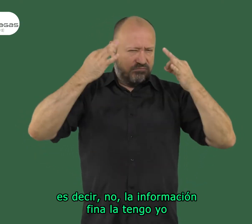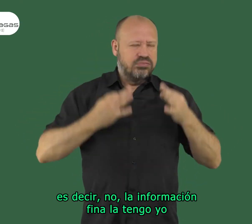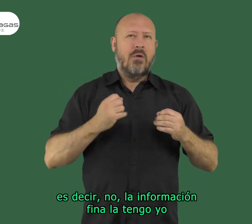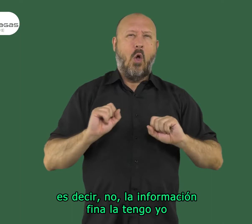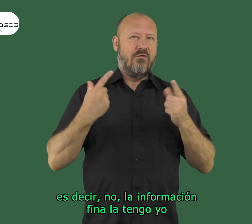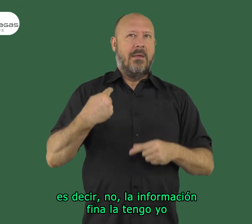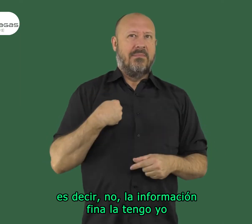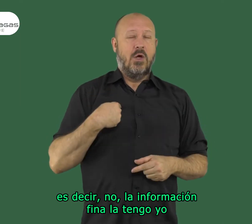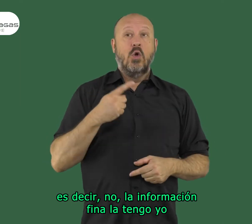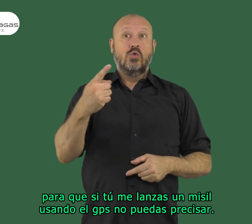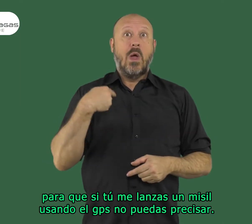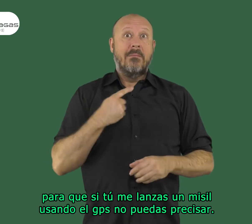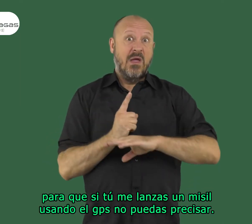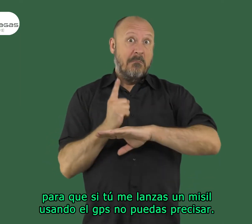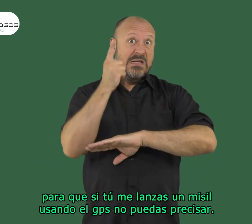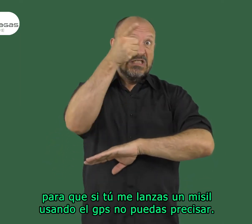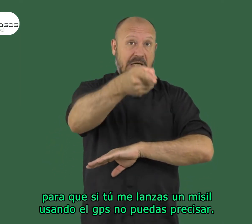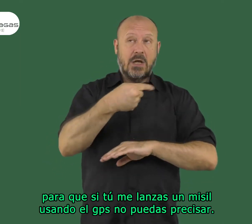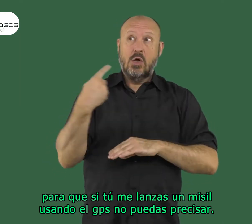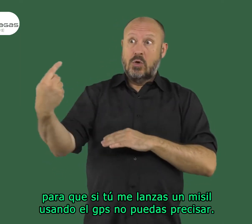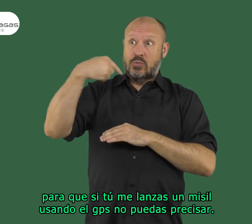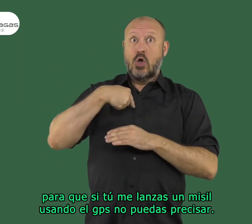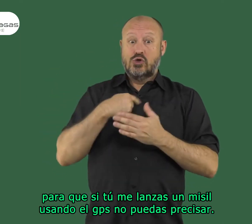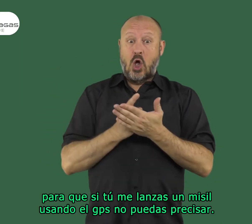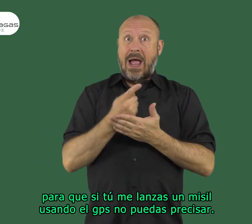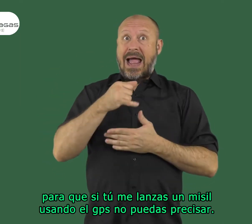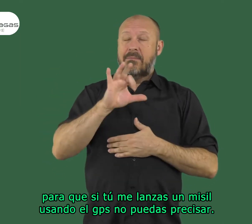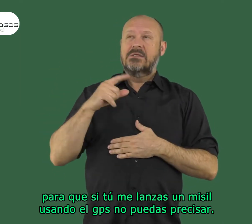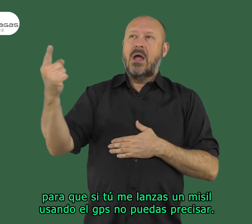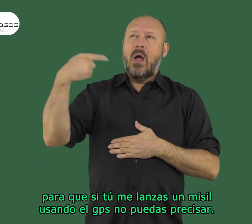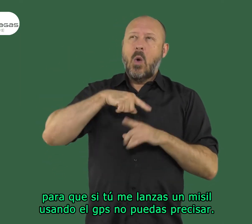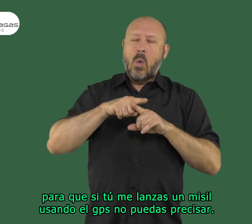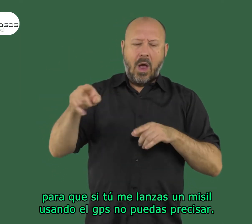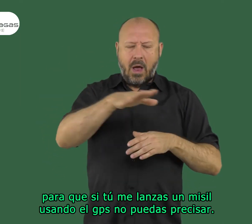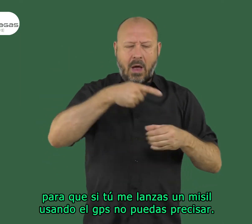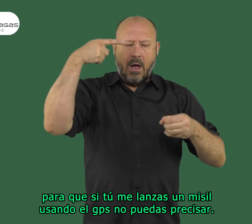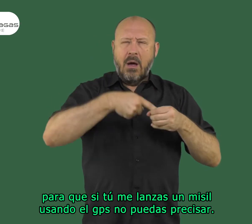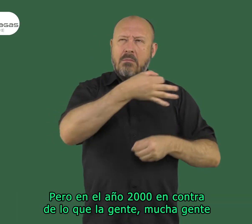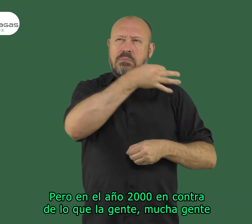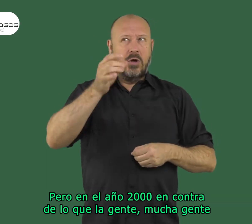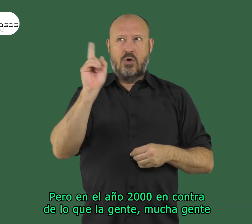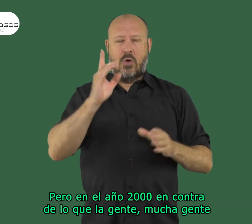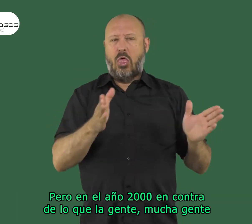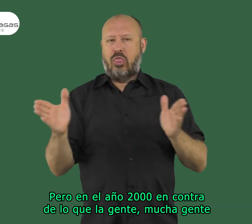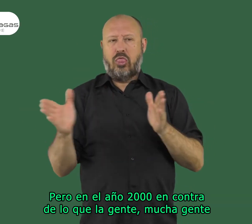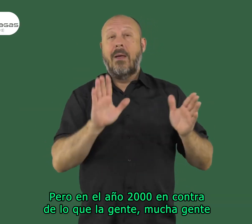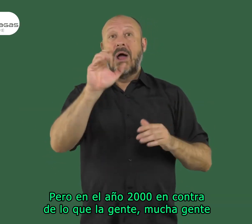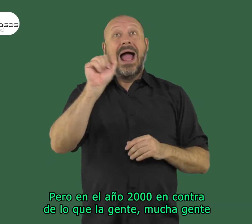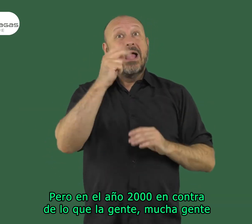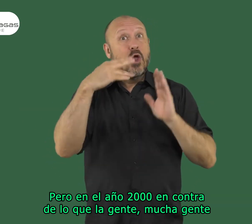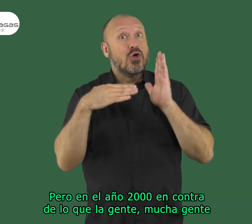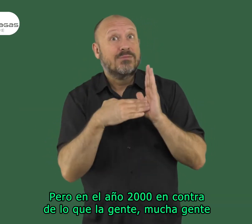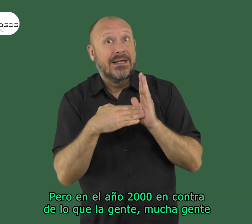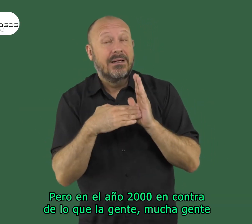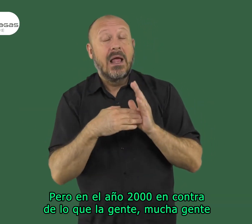no, la información fina la tengo yo, para que si tú me lanzas un misil usando el GPS no puedas precisar. Pero en el